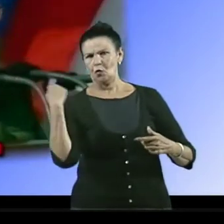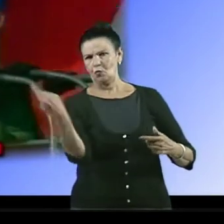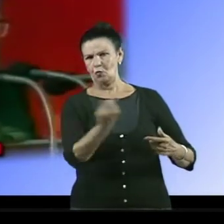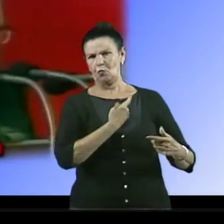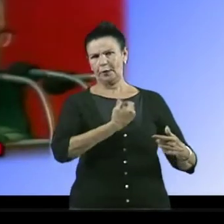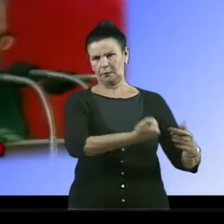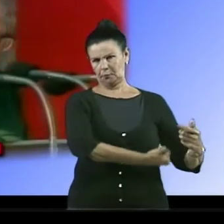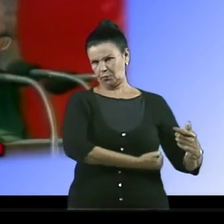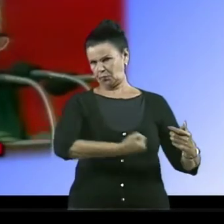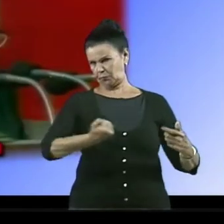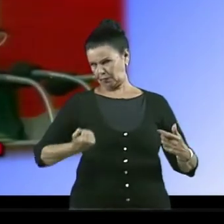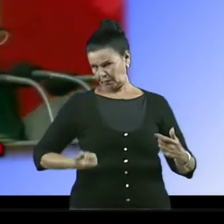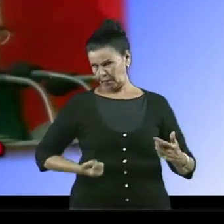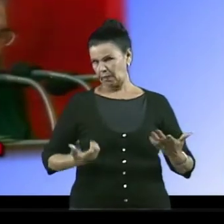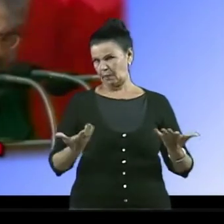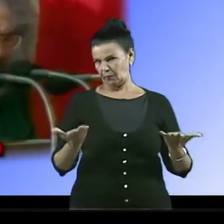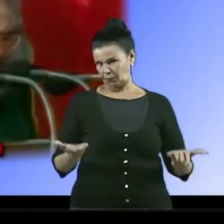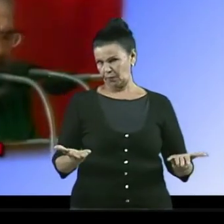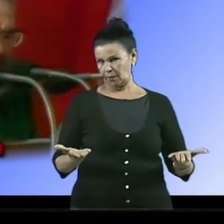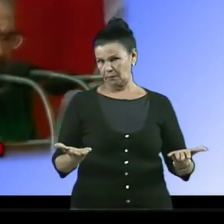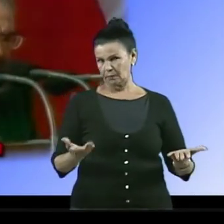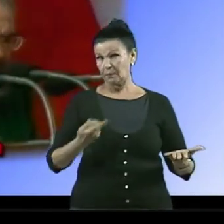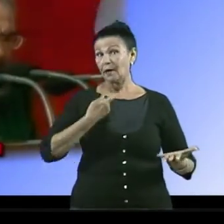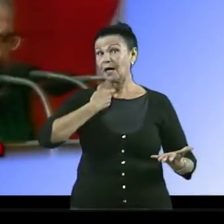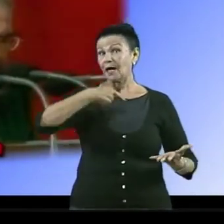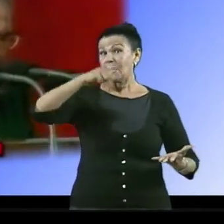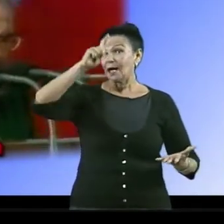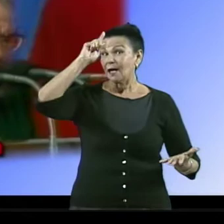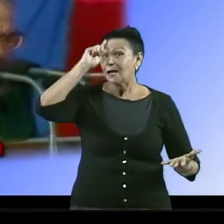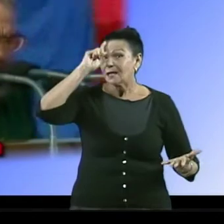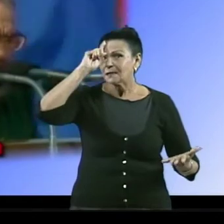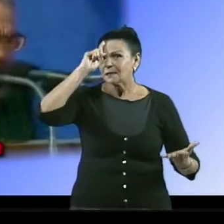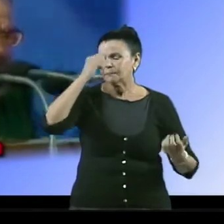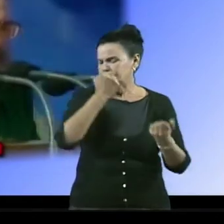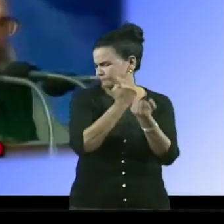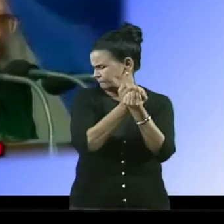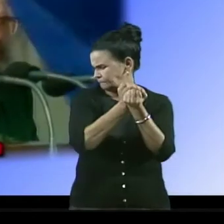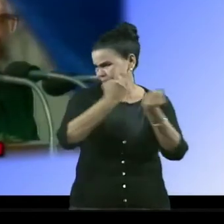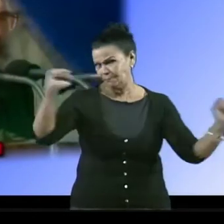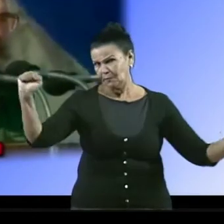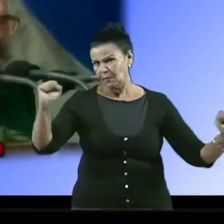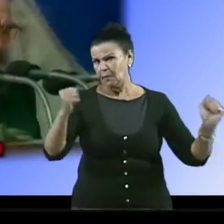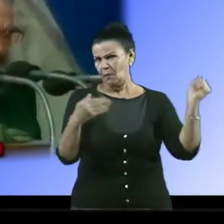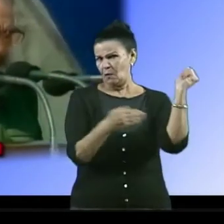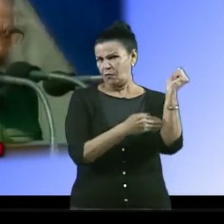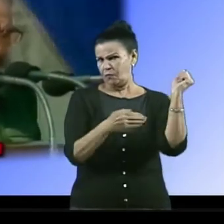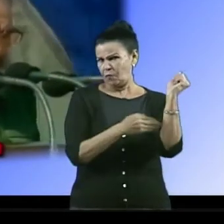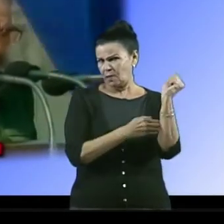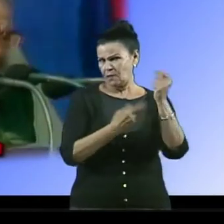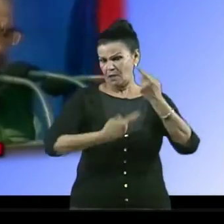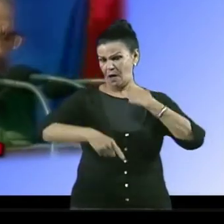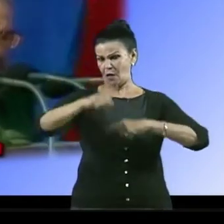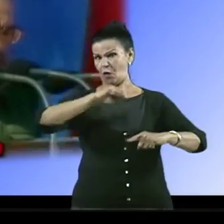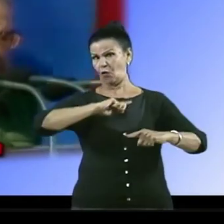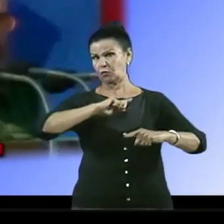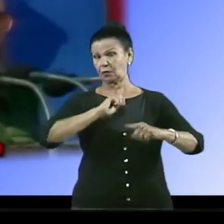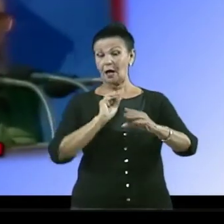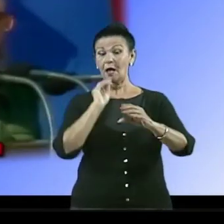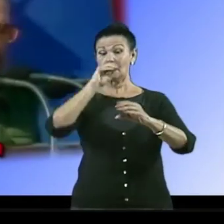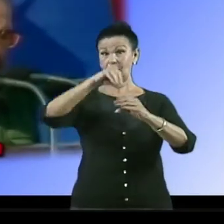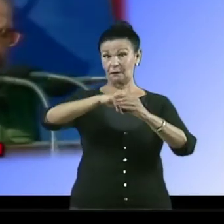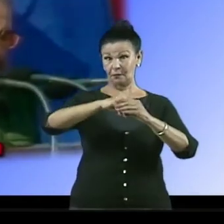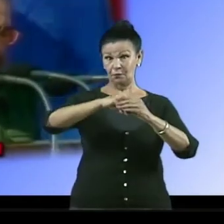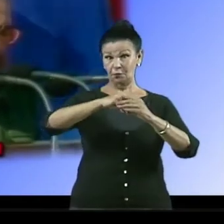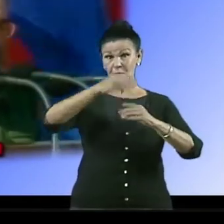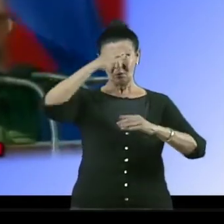propios esfuerzos. Es desafiar poderosas fuerzas dominantes dentro y